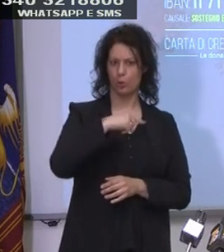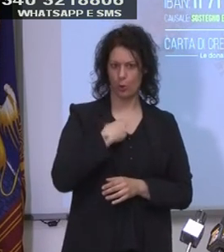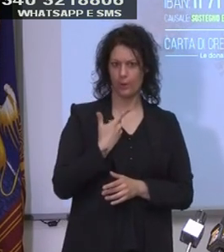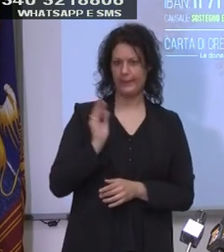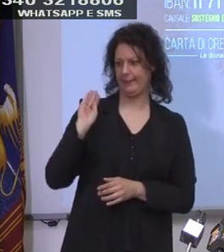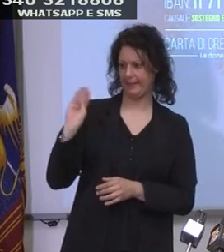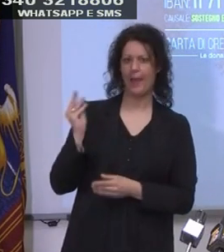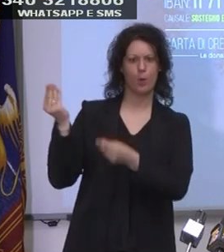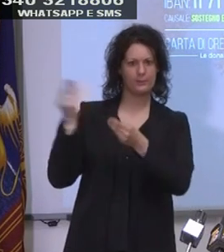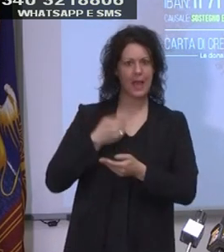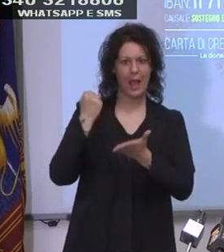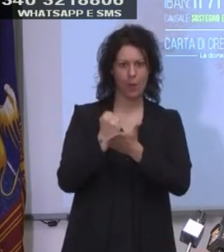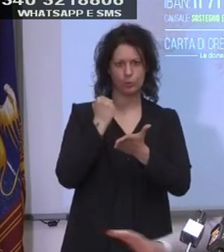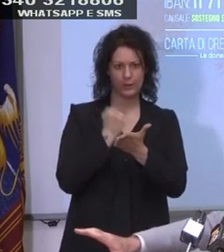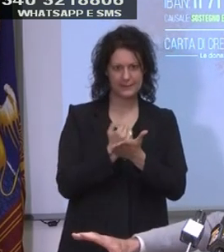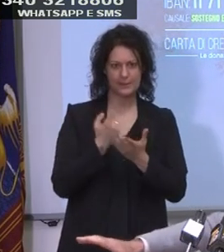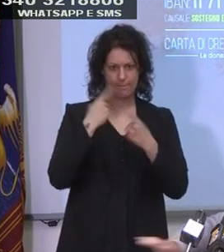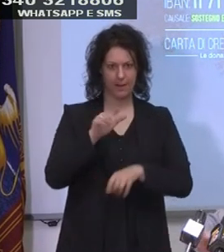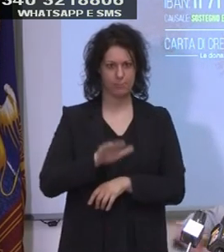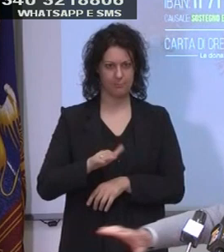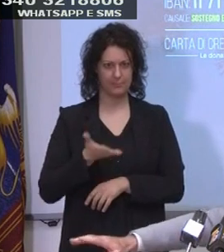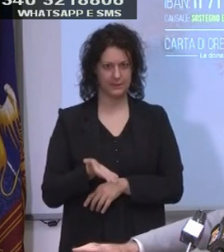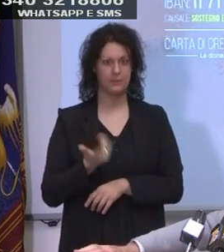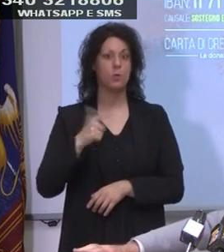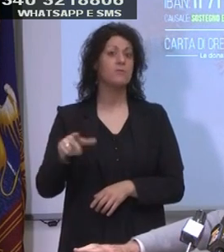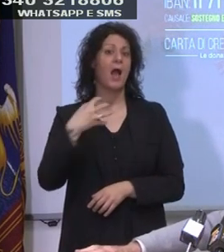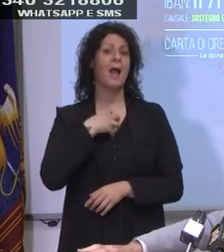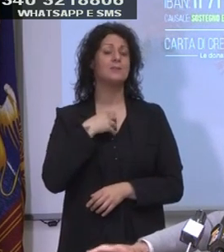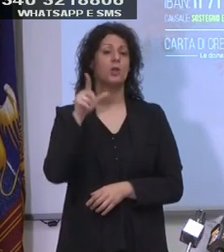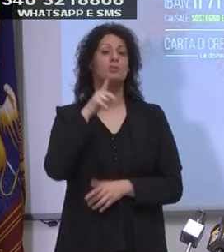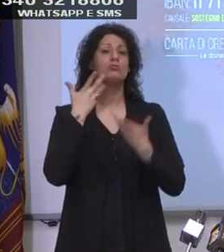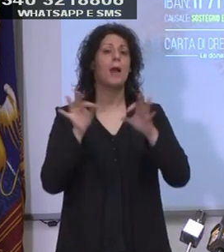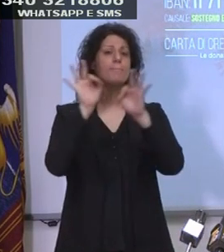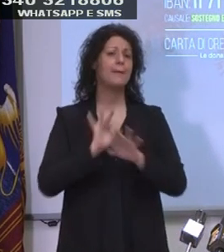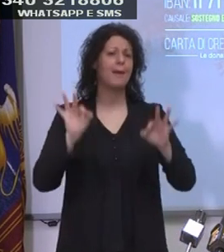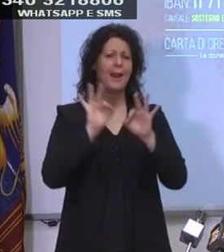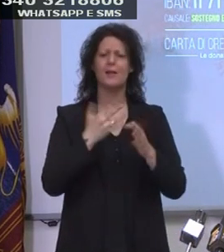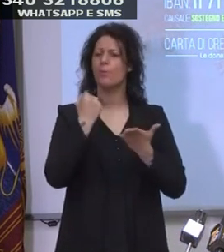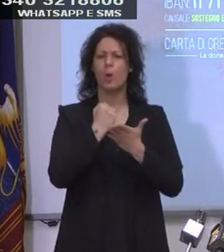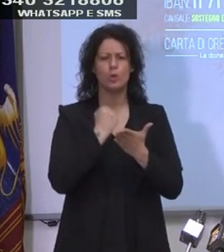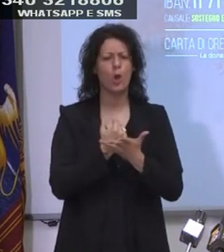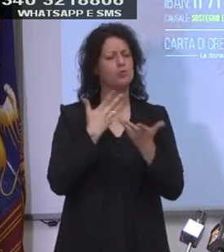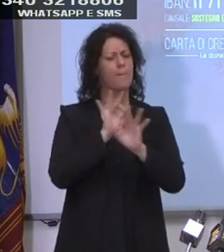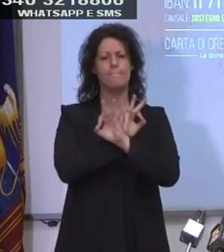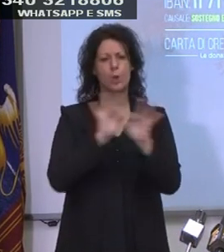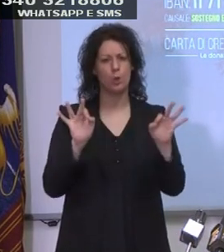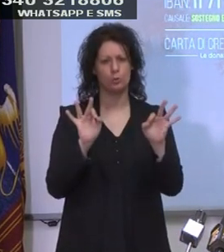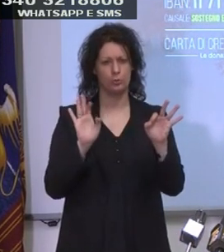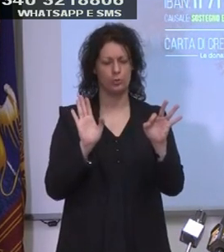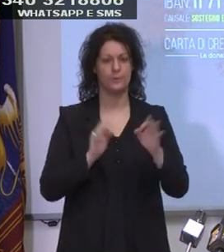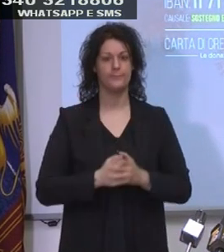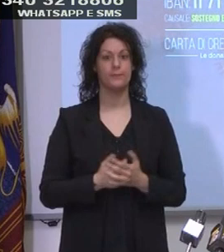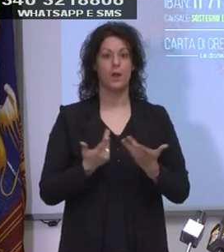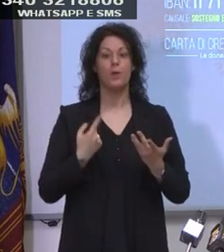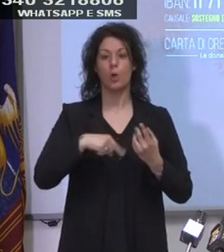venire autorizzati a coinvolgere i bimbi. L'assessore ha fatto un lavoro eccezionale, l'assessore Lanzarin, ha già fatto il protocollo, tutto per sta roba.